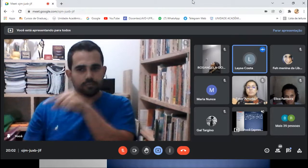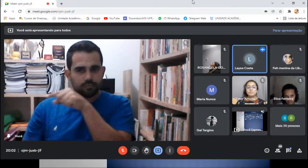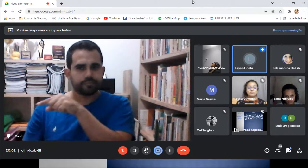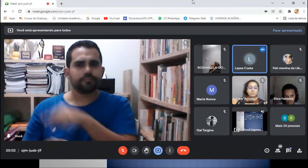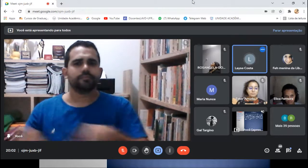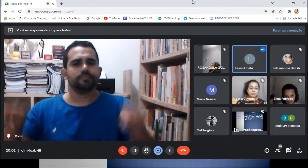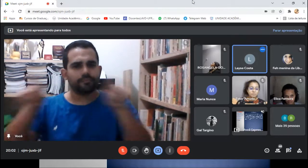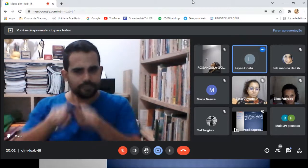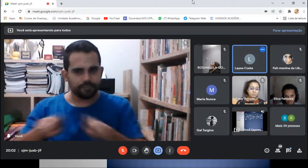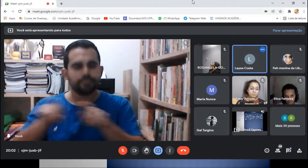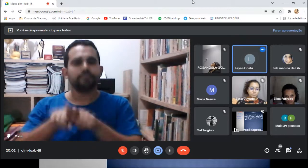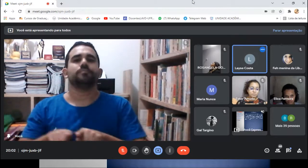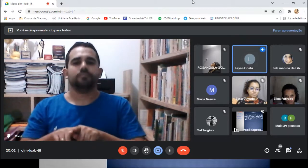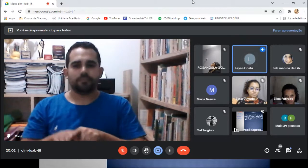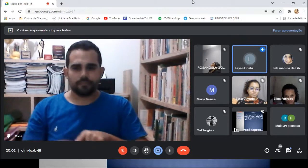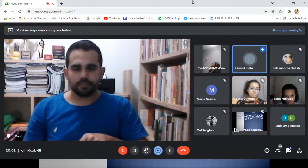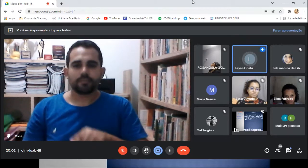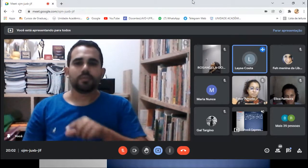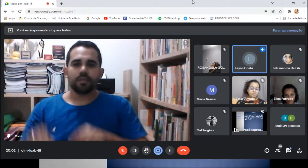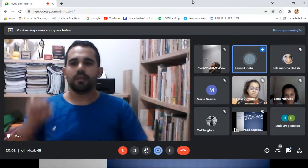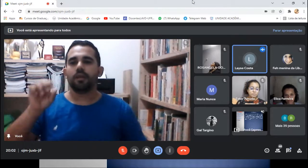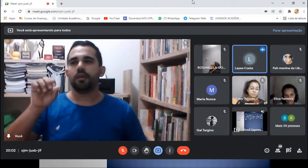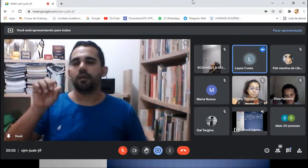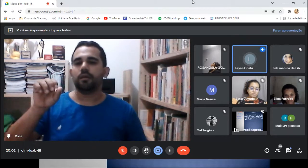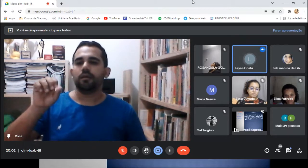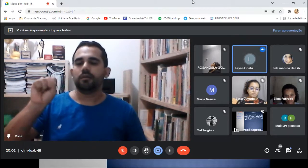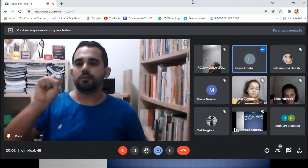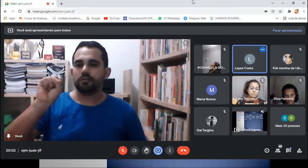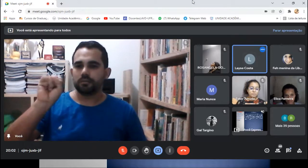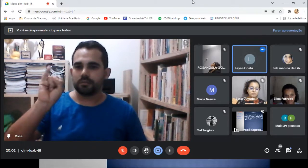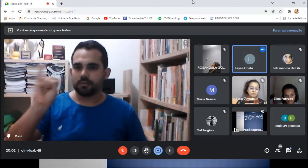som. Então, vamos comparar também com